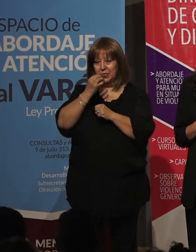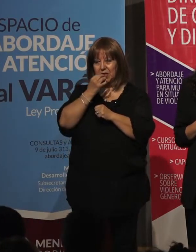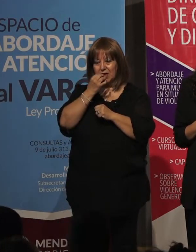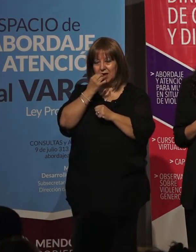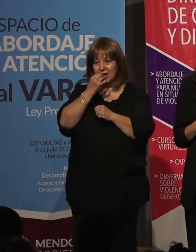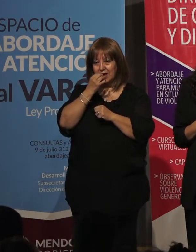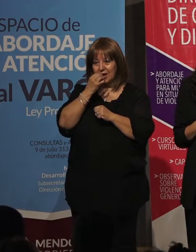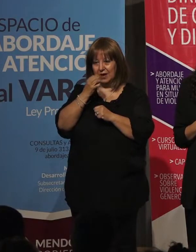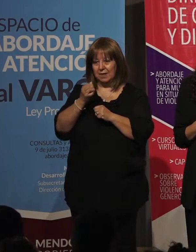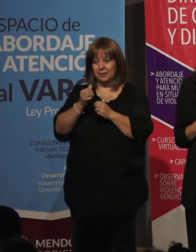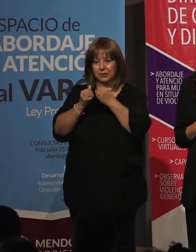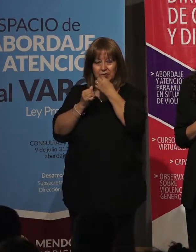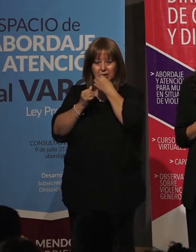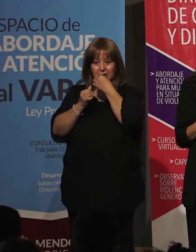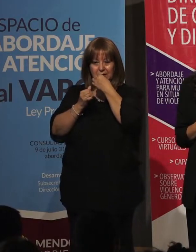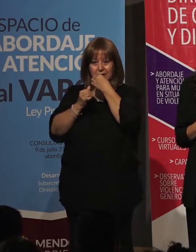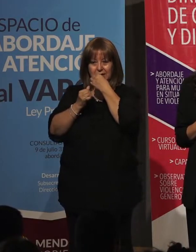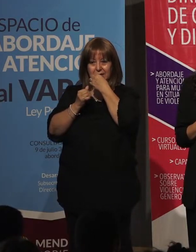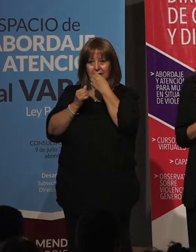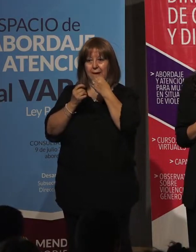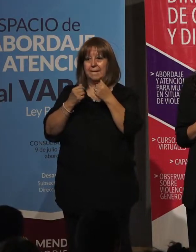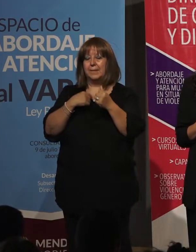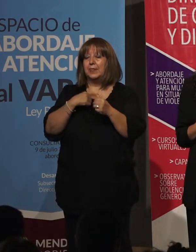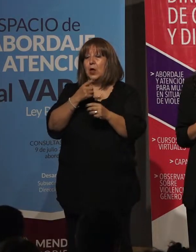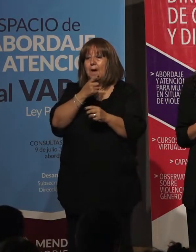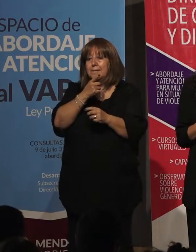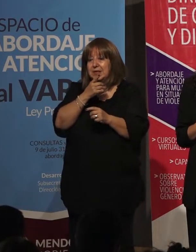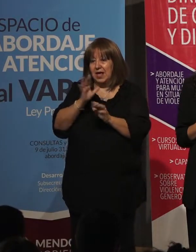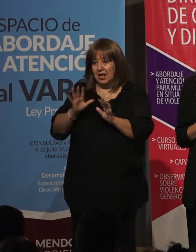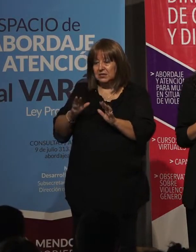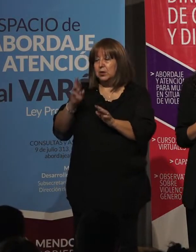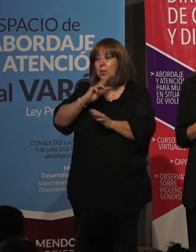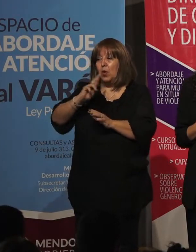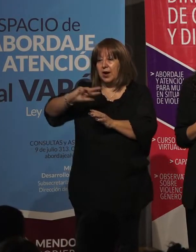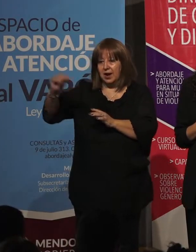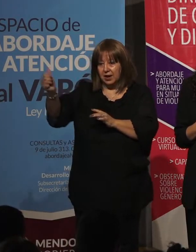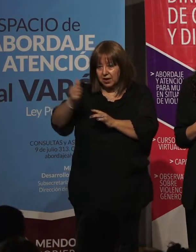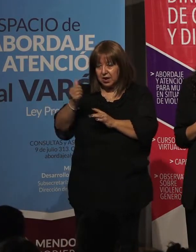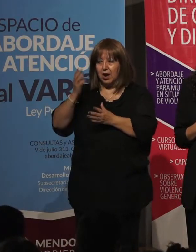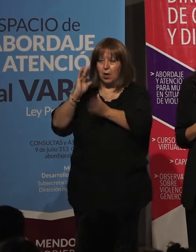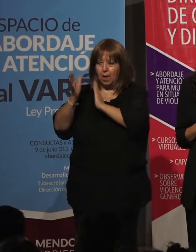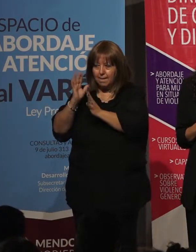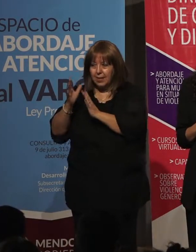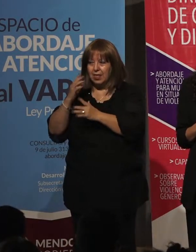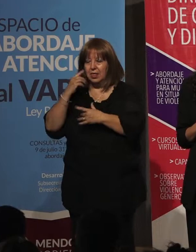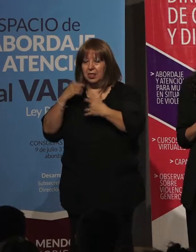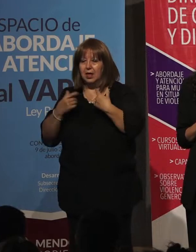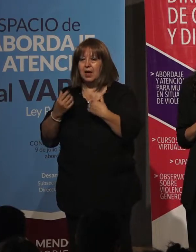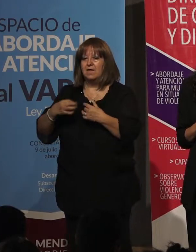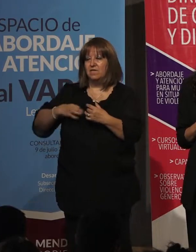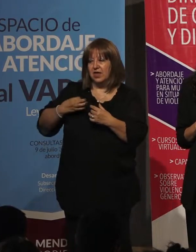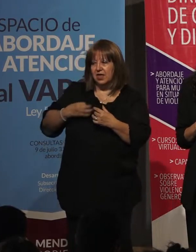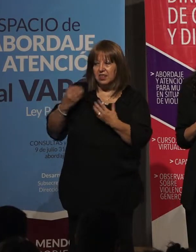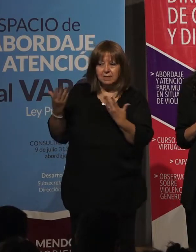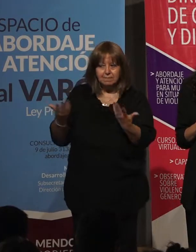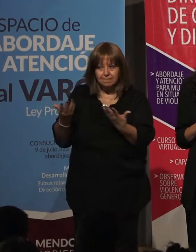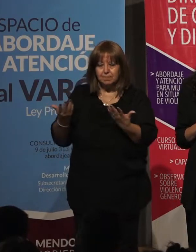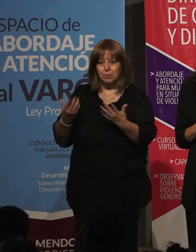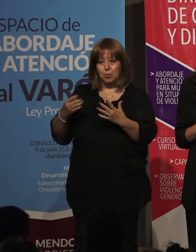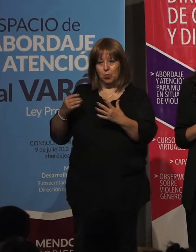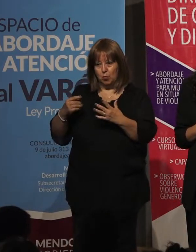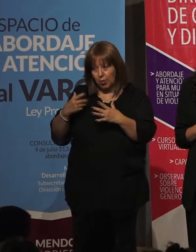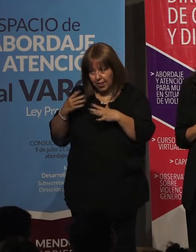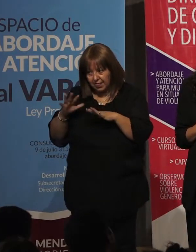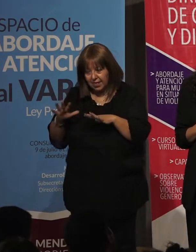También me imagino que hay un análisis del riesgo de vida. O sea, digo, y es algo que lo tenemos que tener en cuenta también a la hora de tomar por ahí las medidas